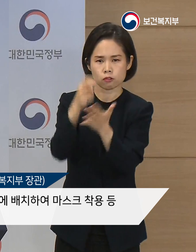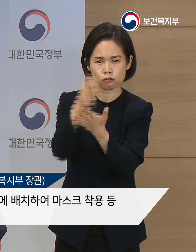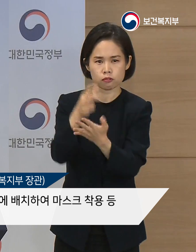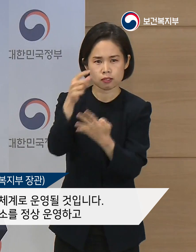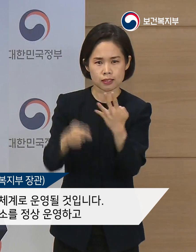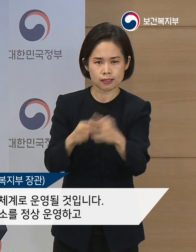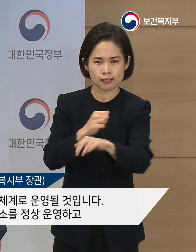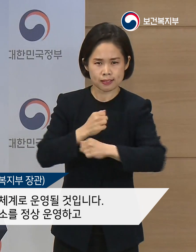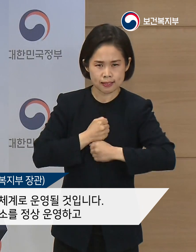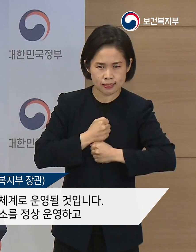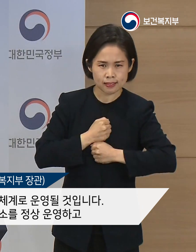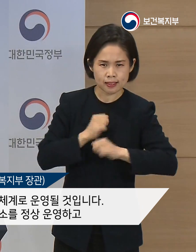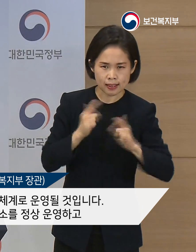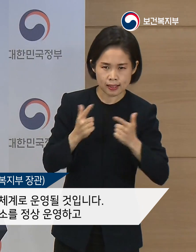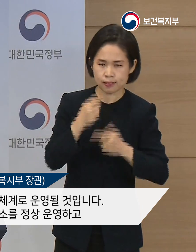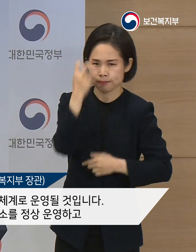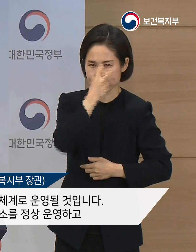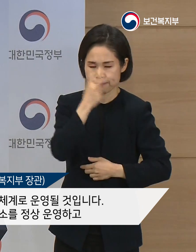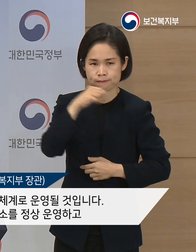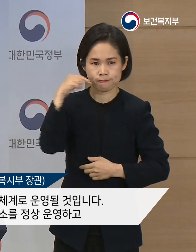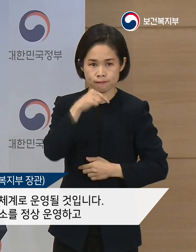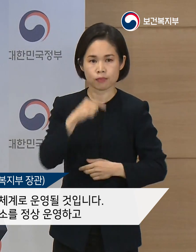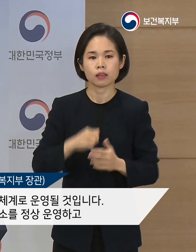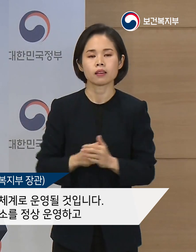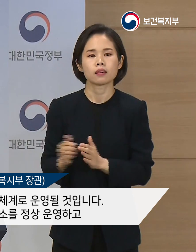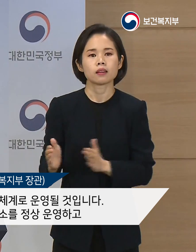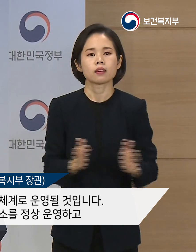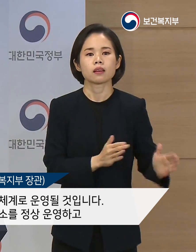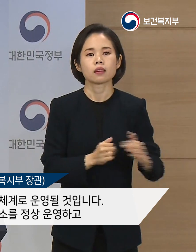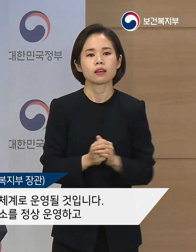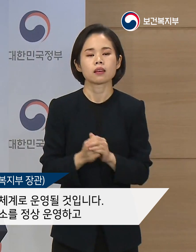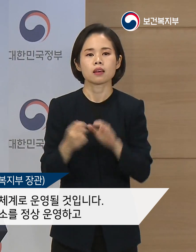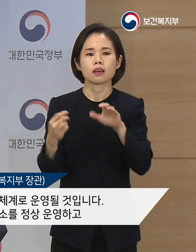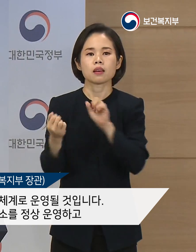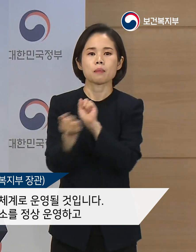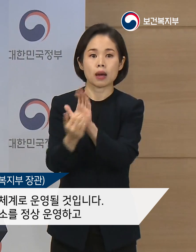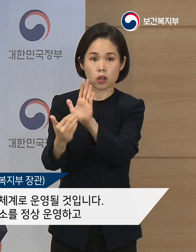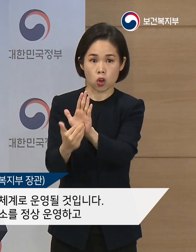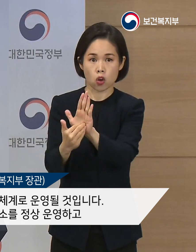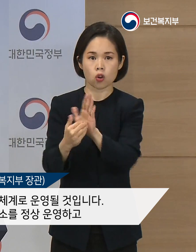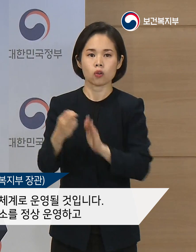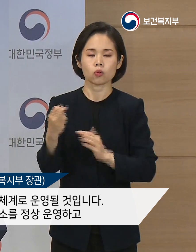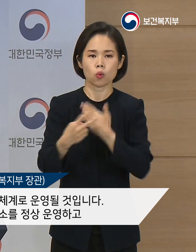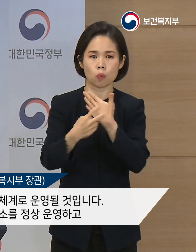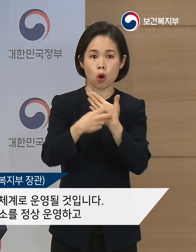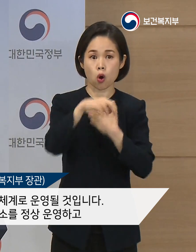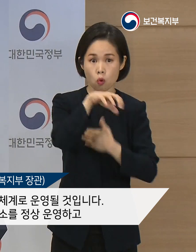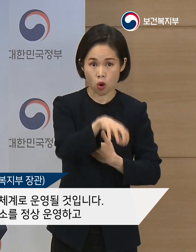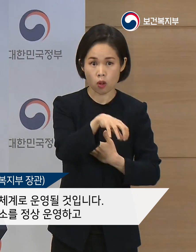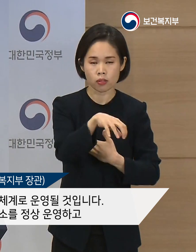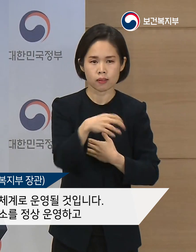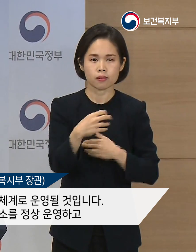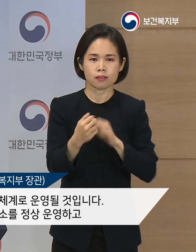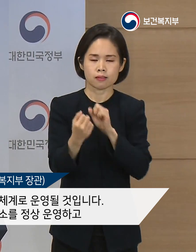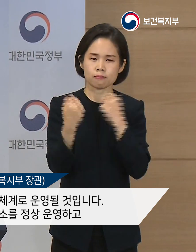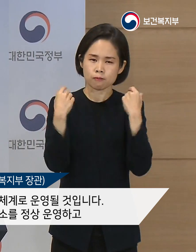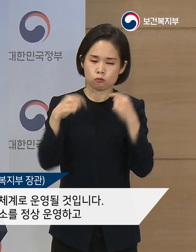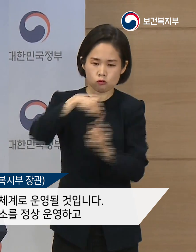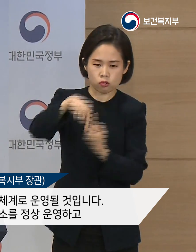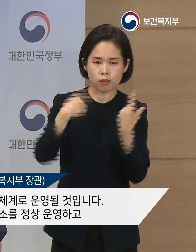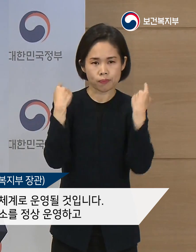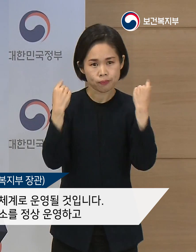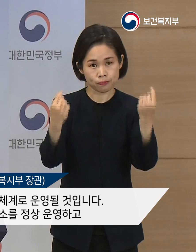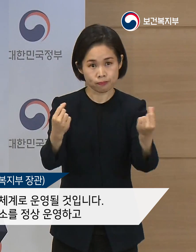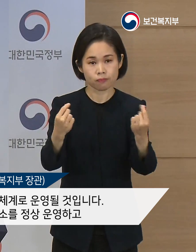것입니다. 연휴 기간 중의 방역과 의료체계도 비상체계로 운영될 것입니다. 원활한